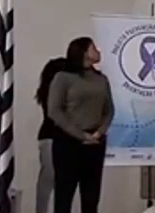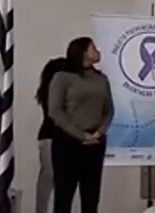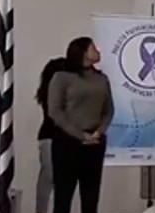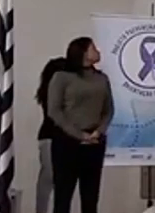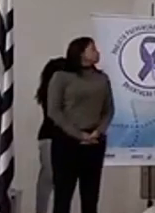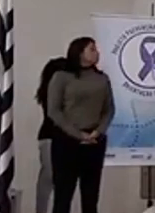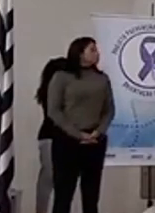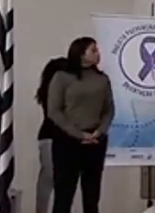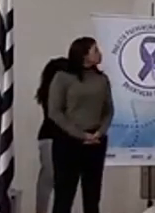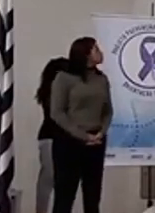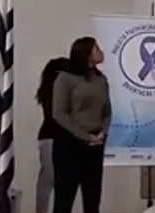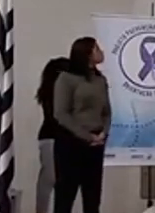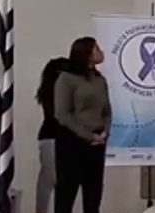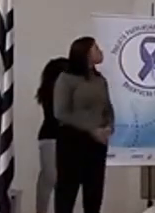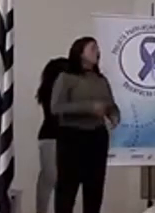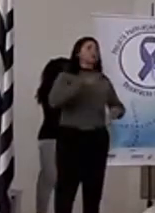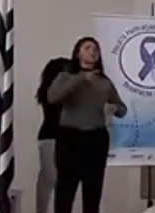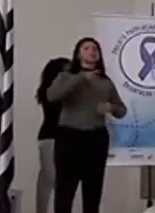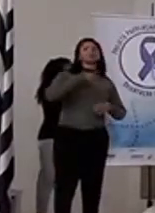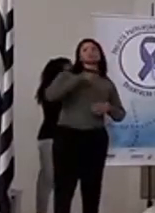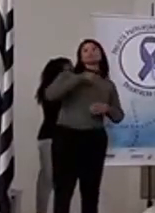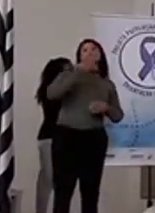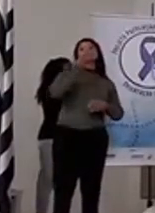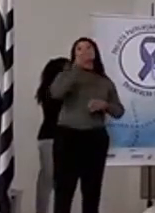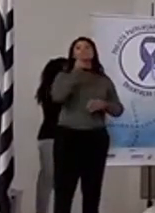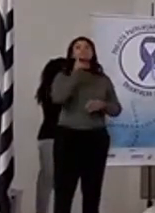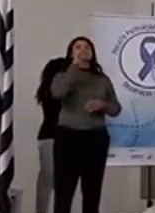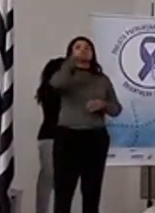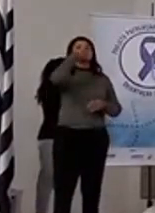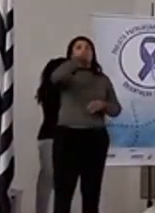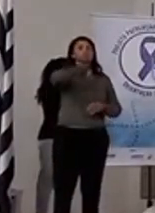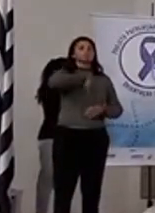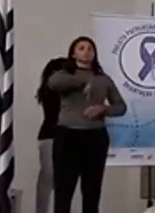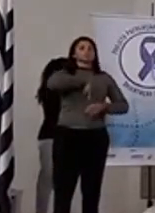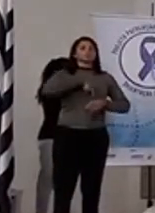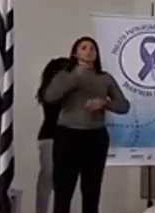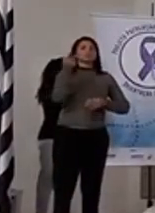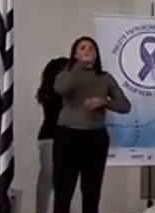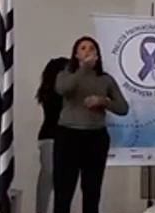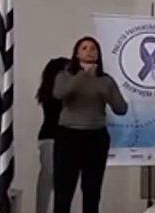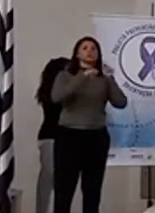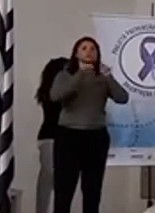Você vê que ela ainda está com sonda, ela não consegue engolir muito bem ainda.